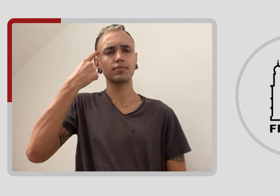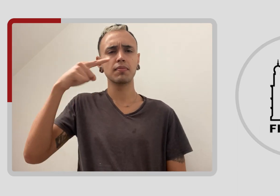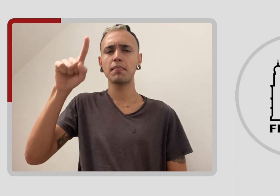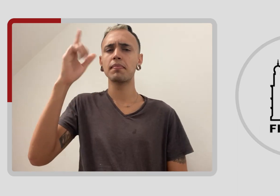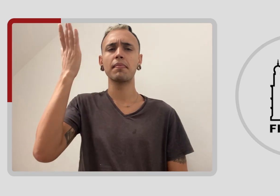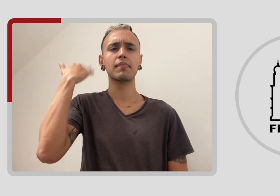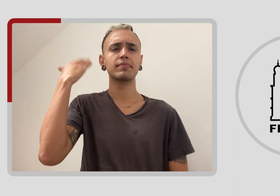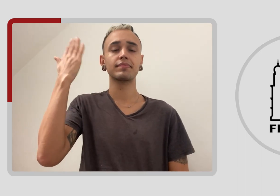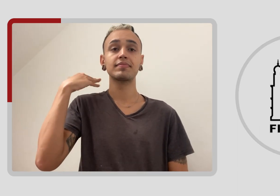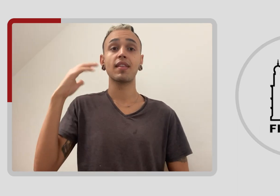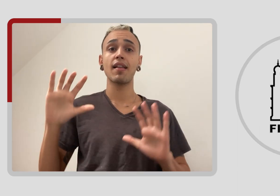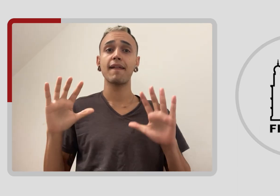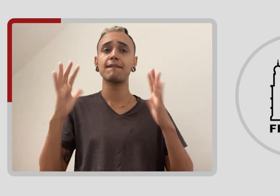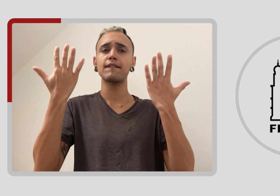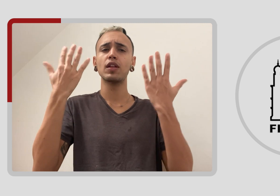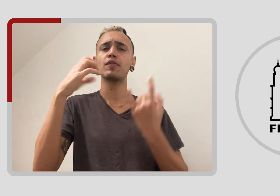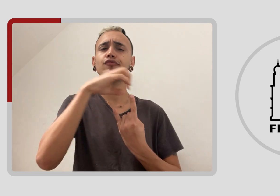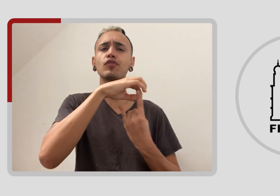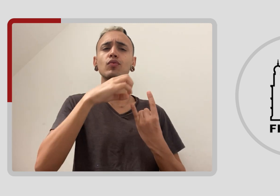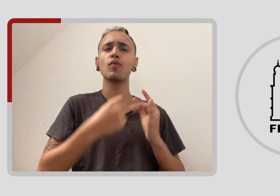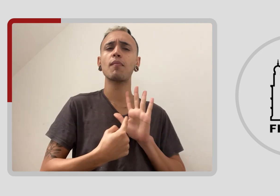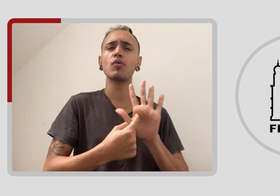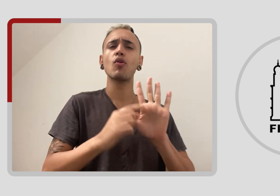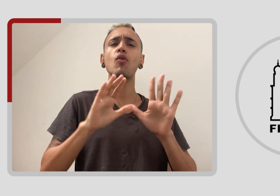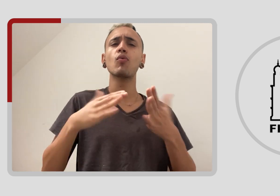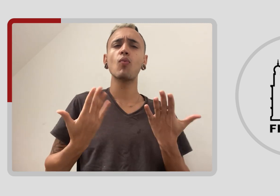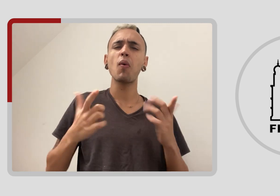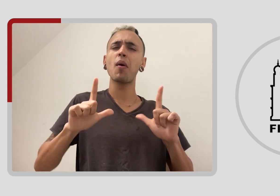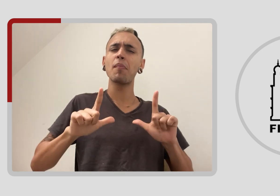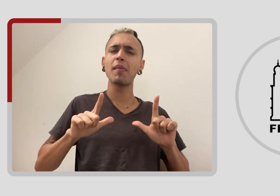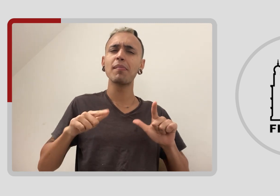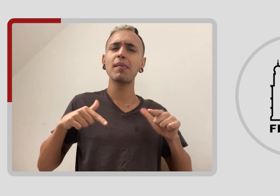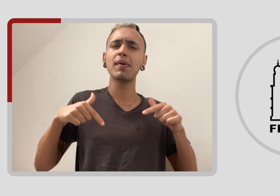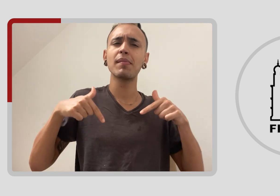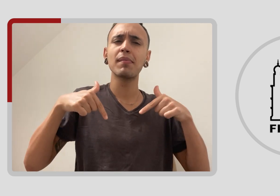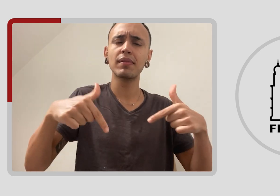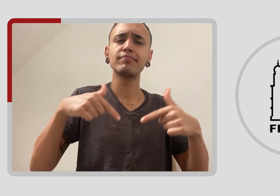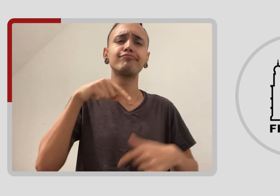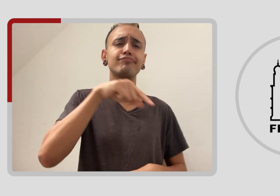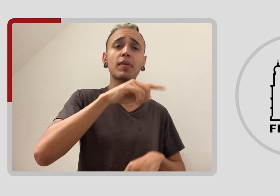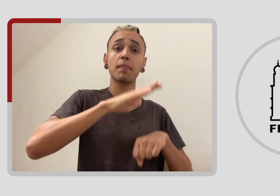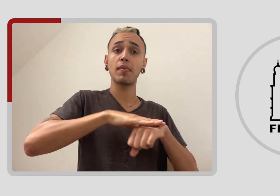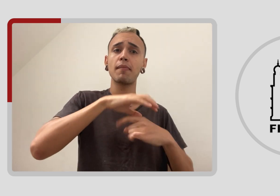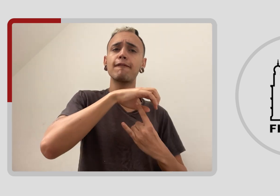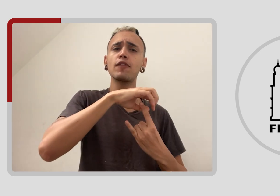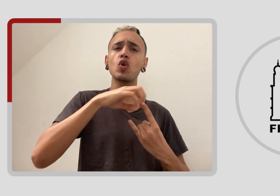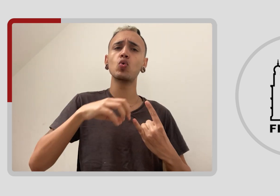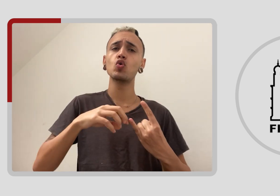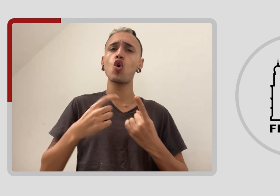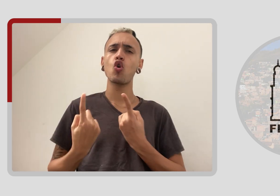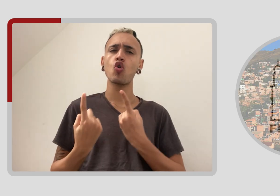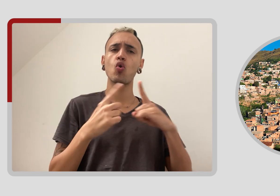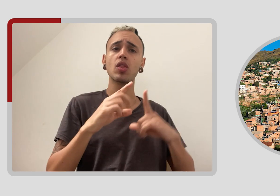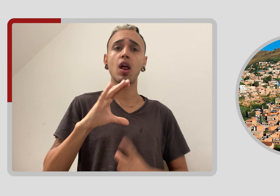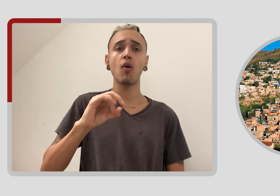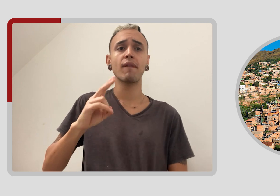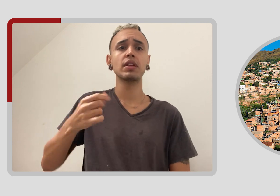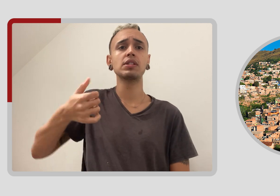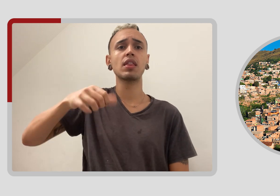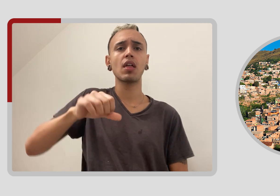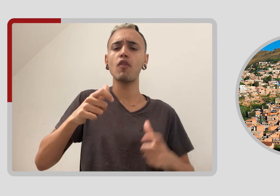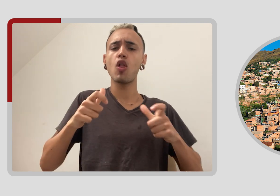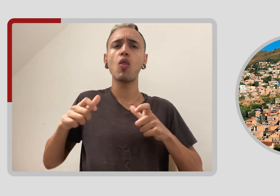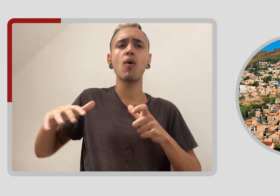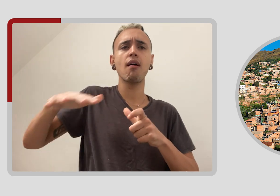e a Fiocruz apresentou os resultados do trabalho realizado pela instituição no enfrentamento à covid-19 em